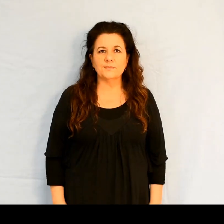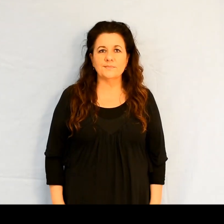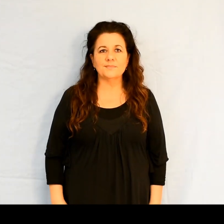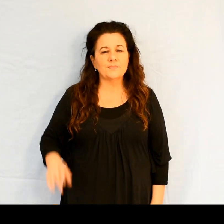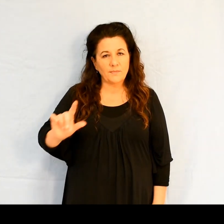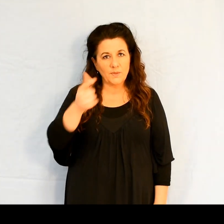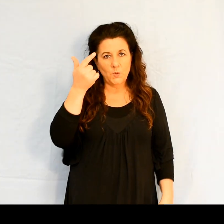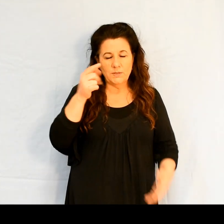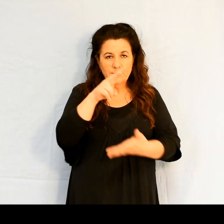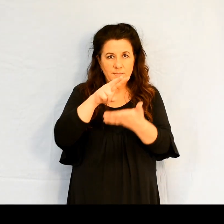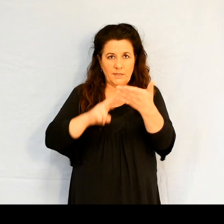Deuxième lecture.